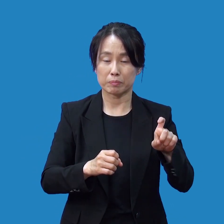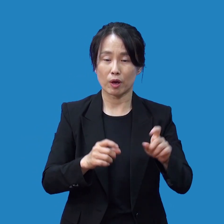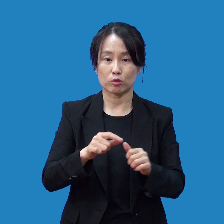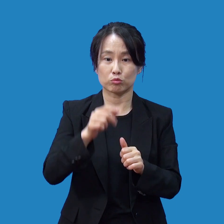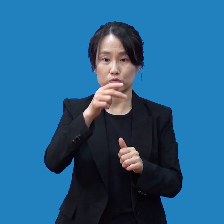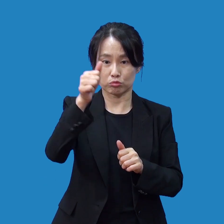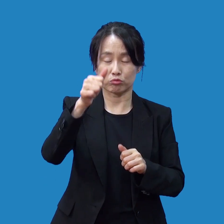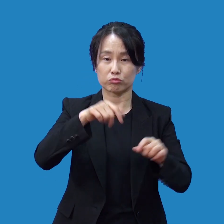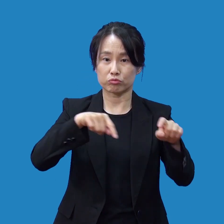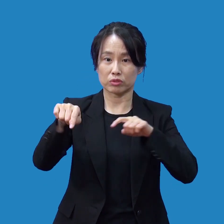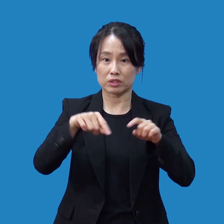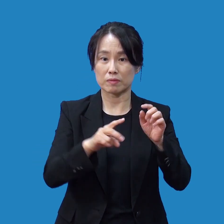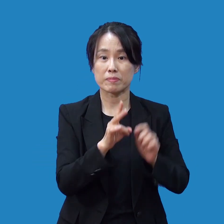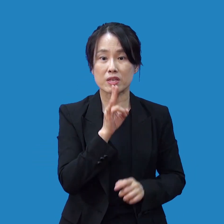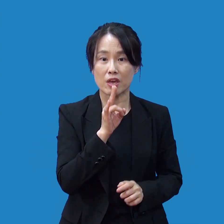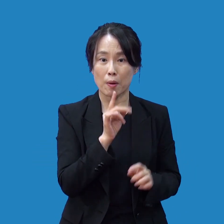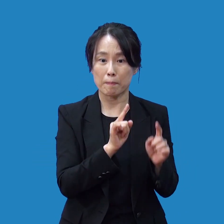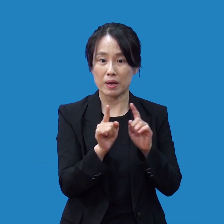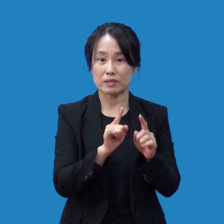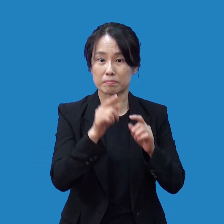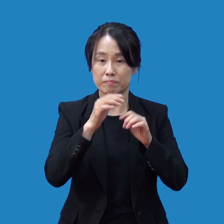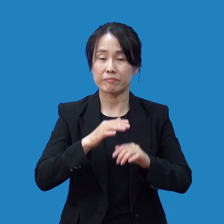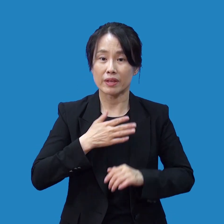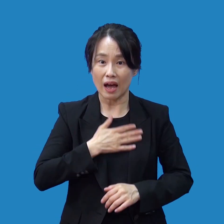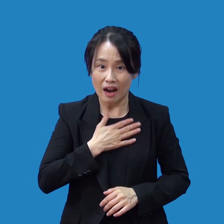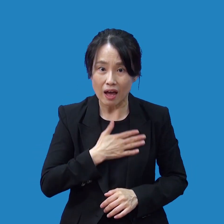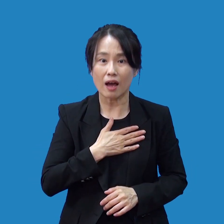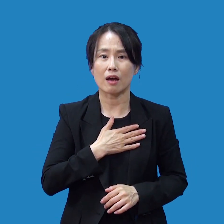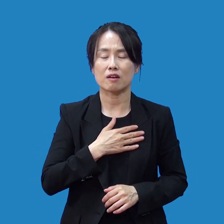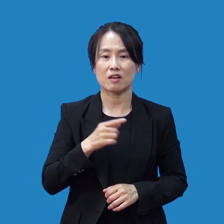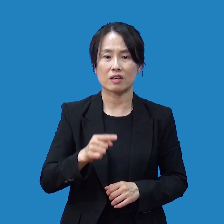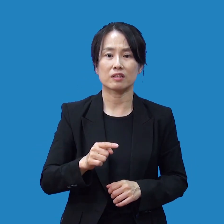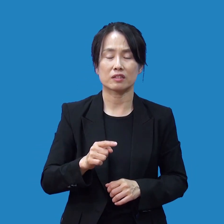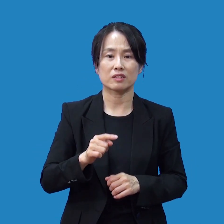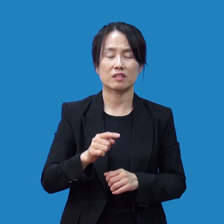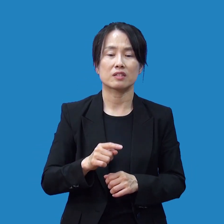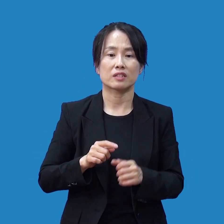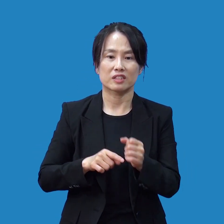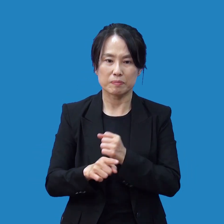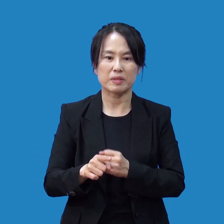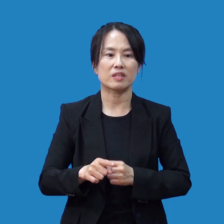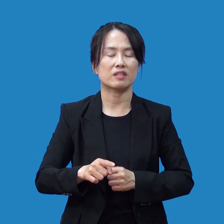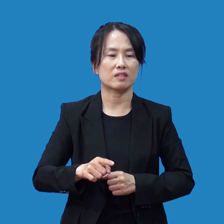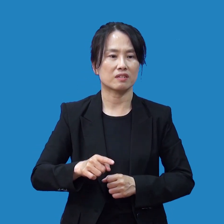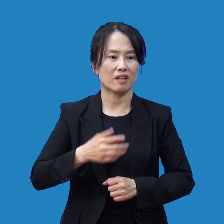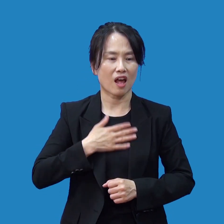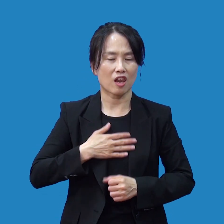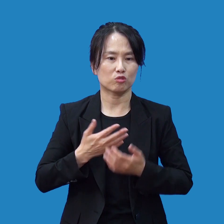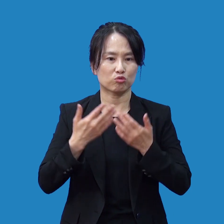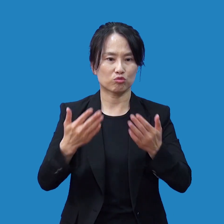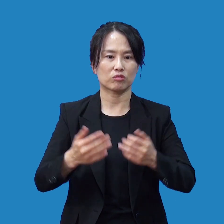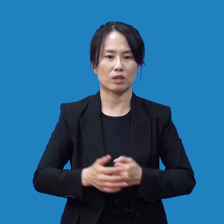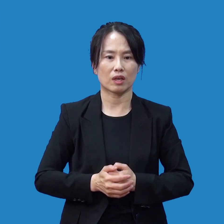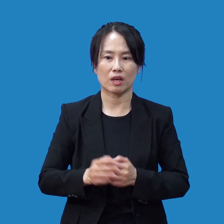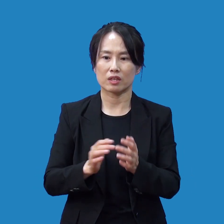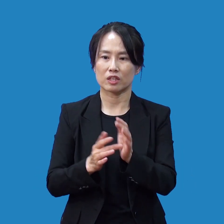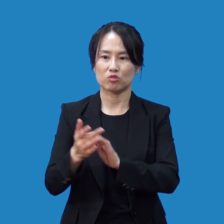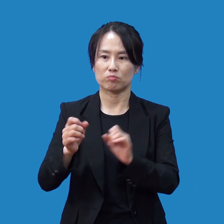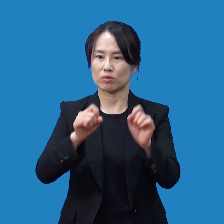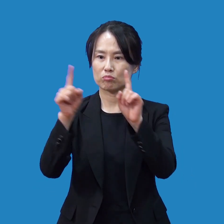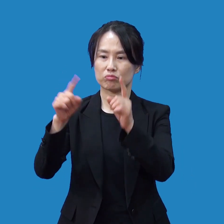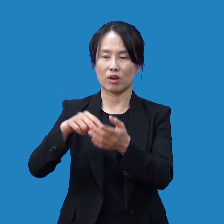통치를 예언하는 시편 알지? 그 시편이 무슨 의미인지 알아? 그 일이 지금 예수님의 부활과 승천을